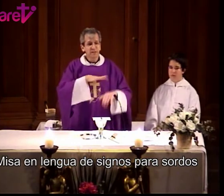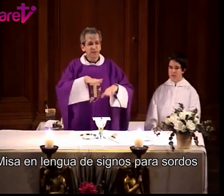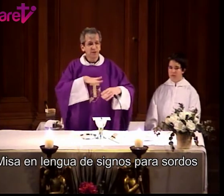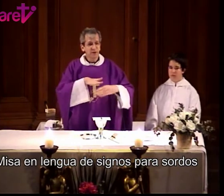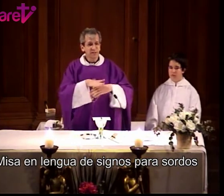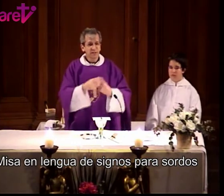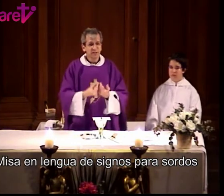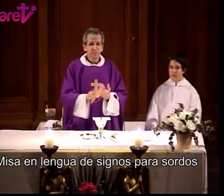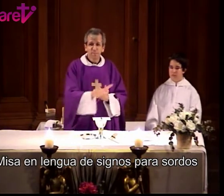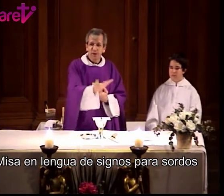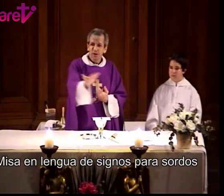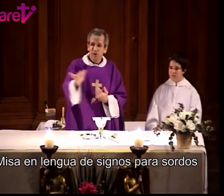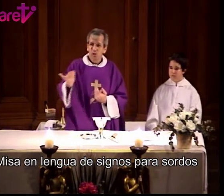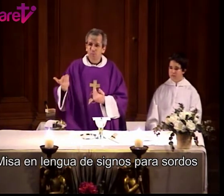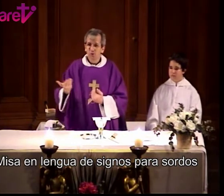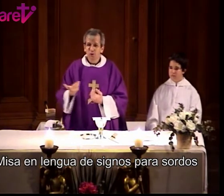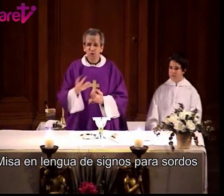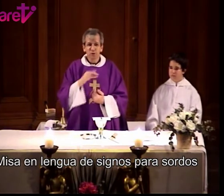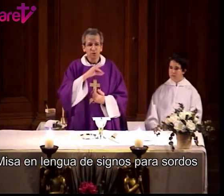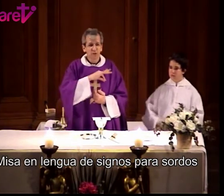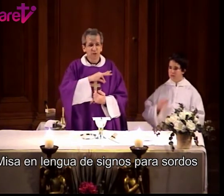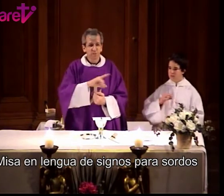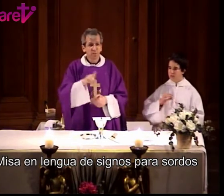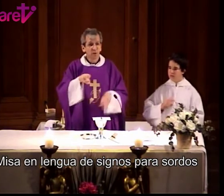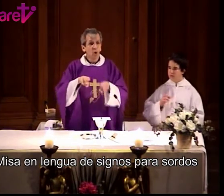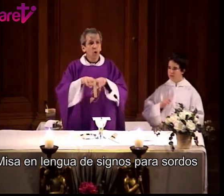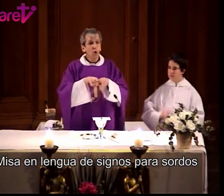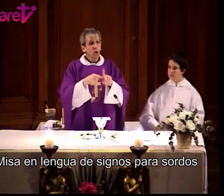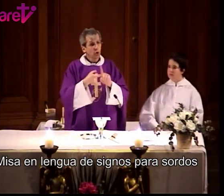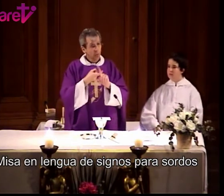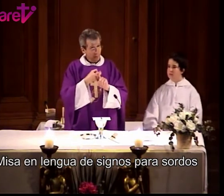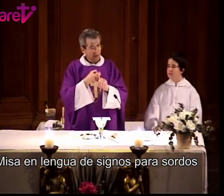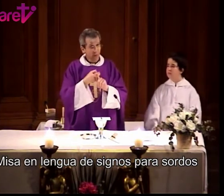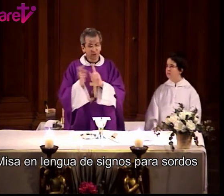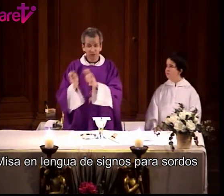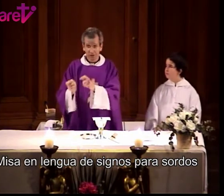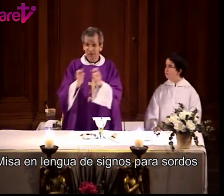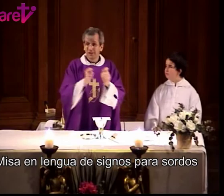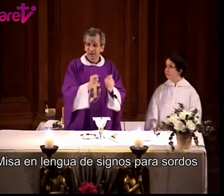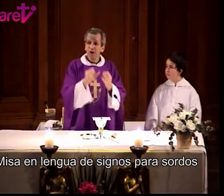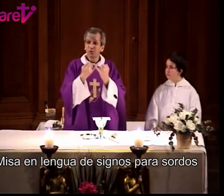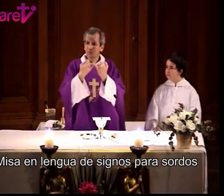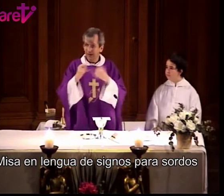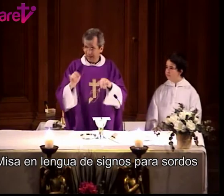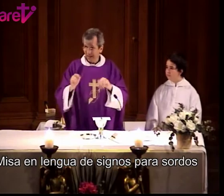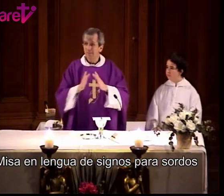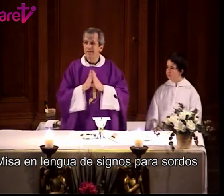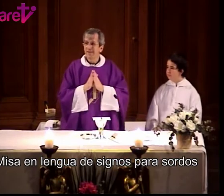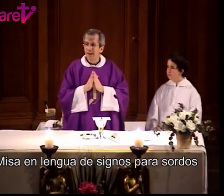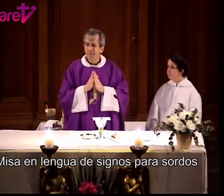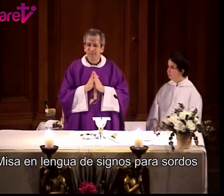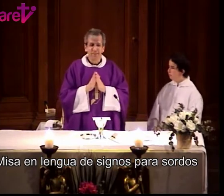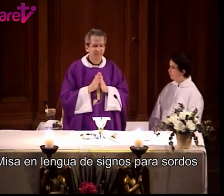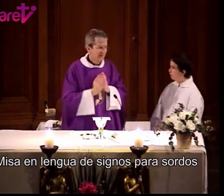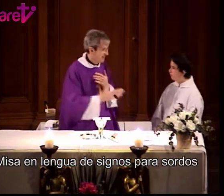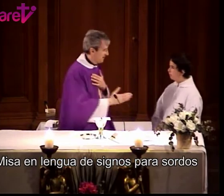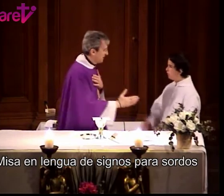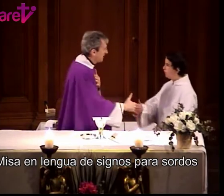Señor esté siempre con vosotros. Y con tu espíritu. Como hermanos, daos fraternalmente la paz.